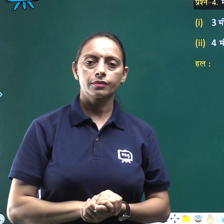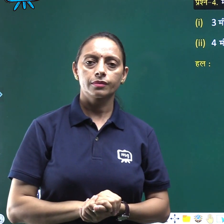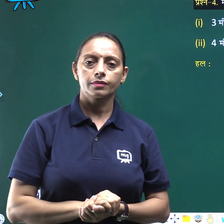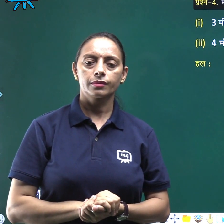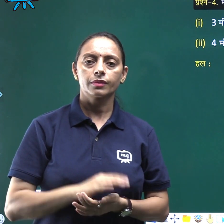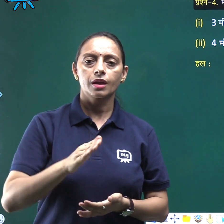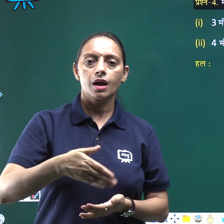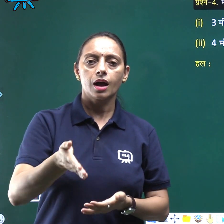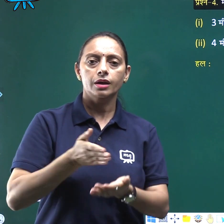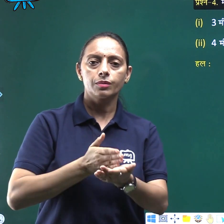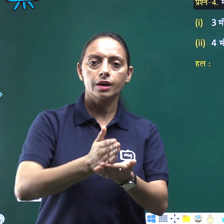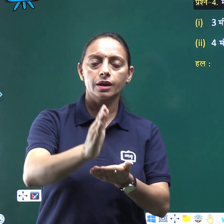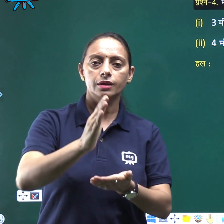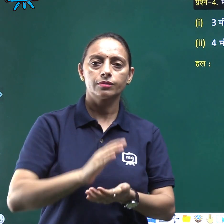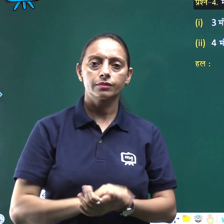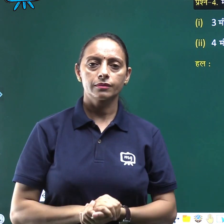आगे बढ़ें।